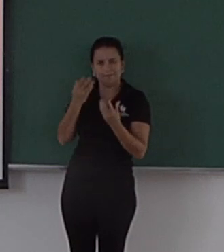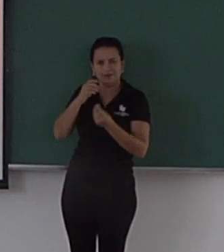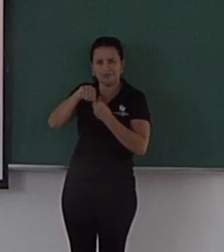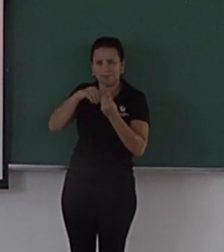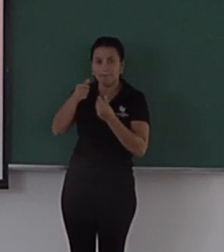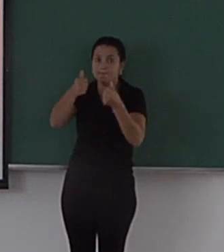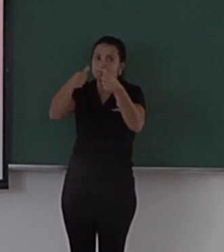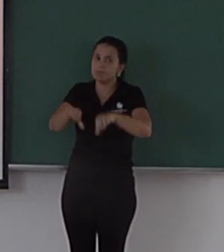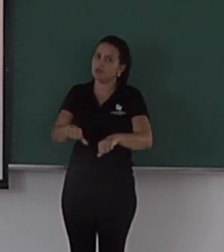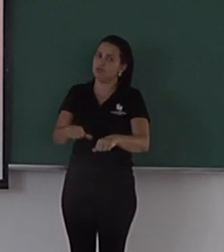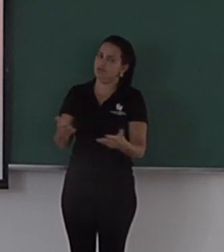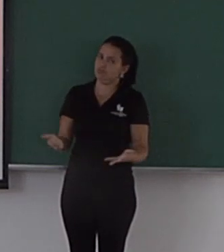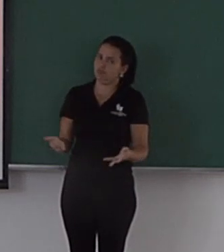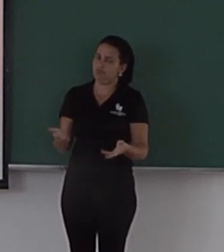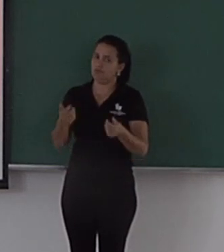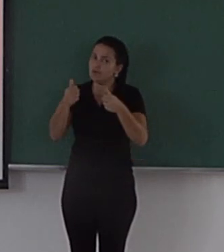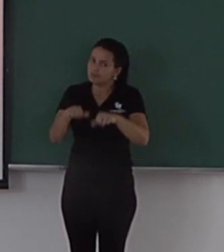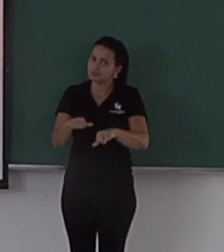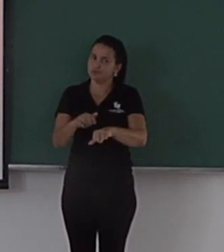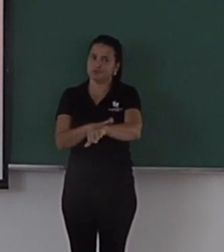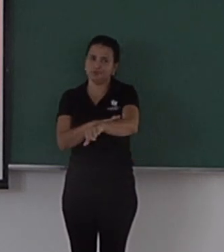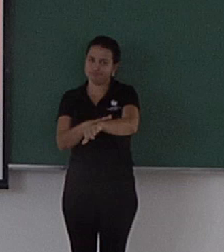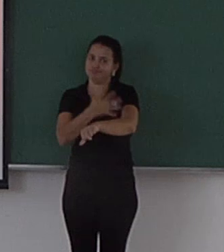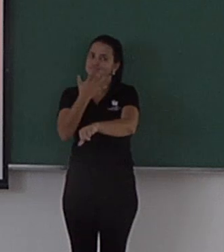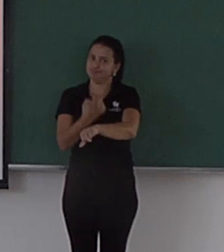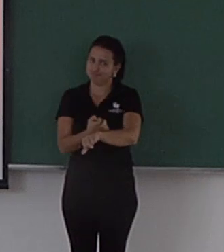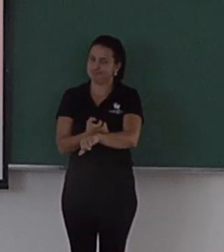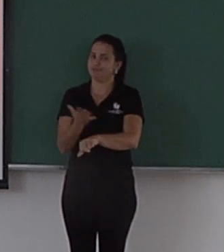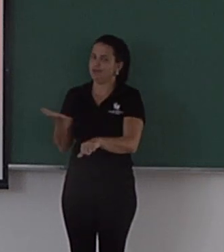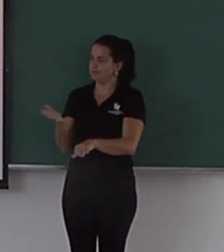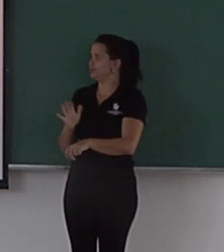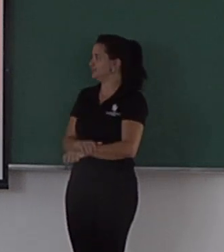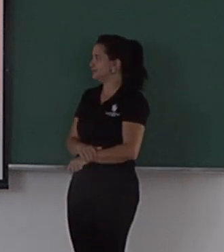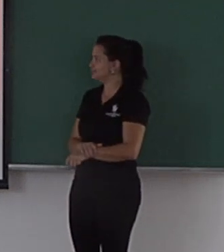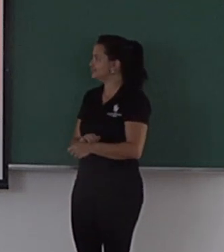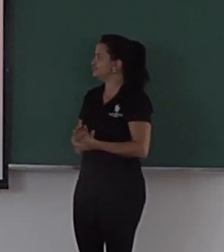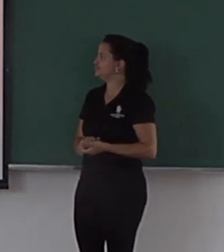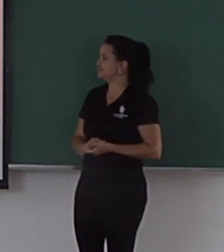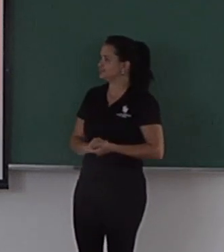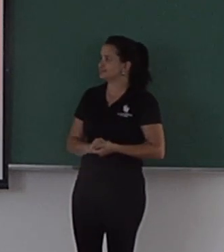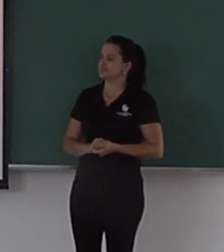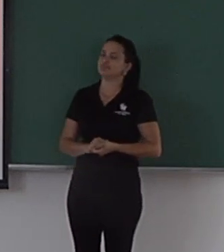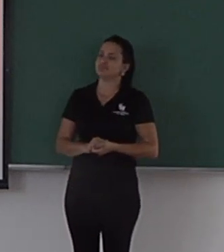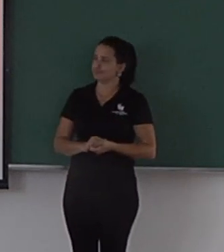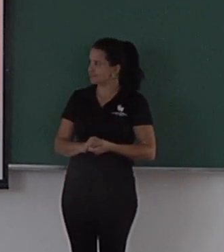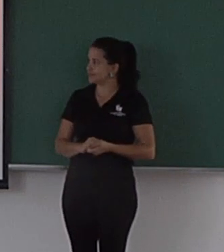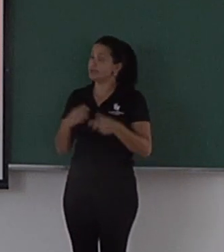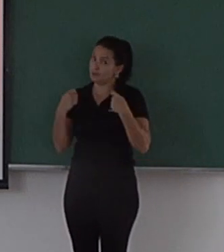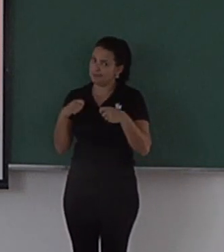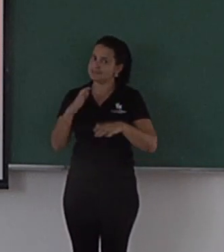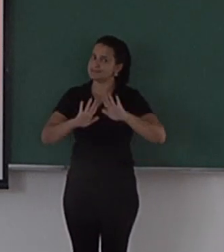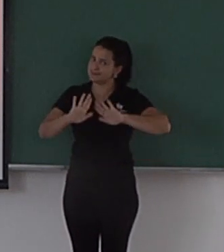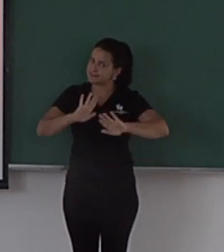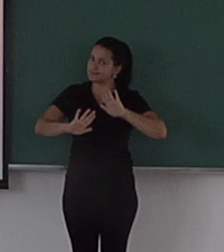né? O cara, no intuito de melhorar, de facilitar a vida do paciente queimado, ele vai prejudicar ele.